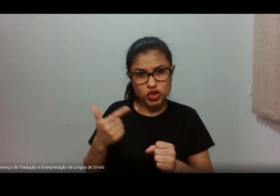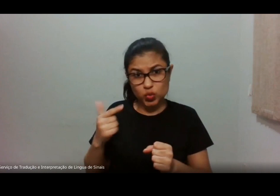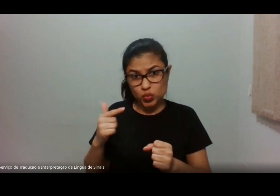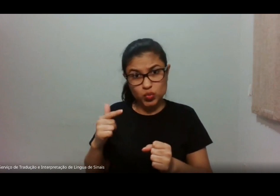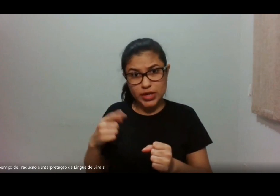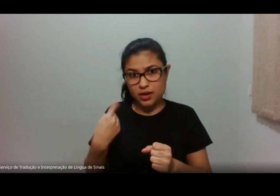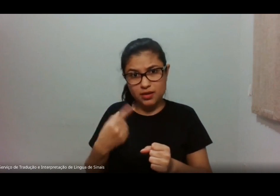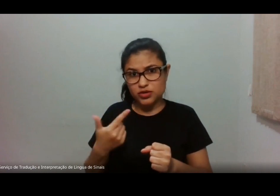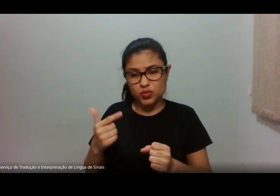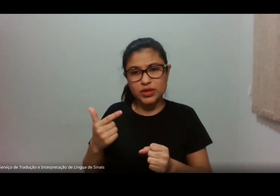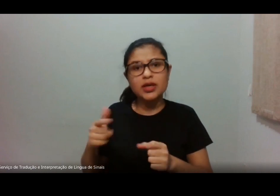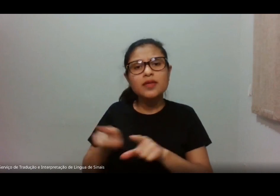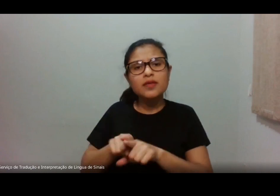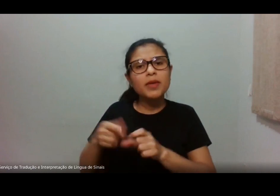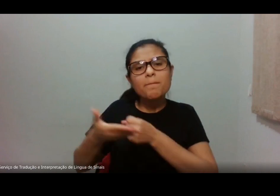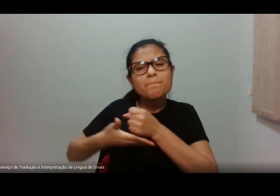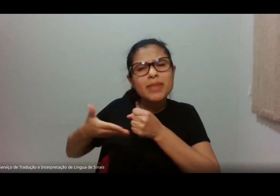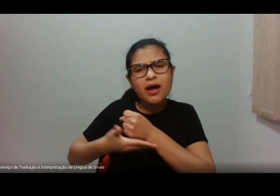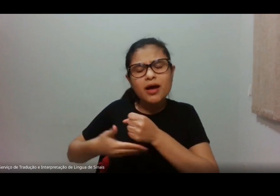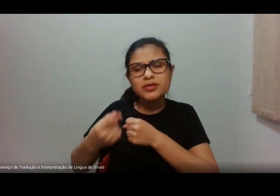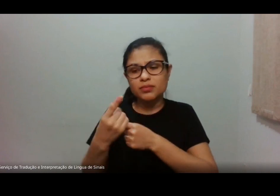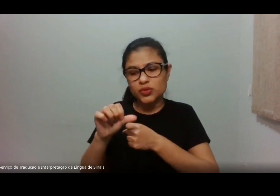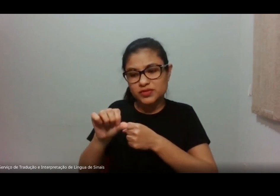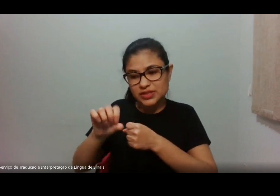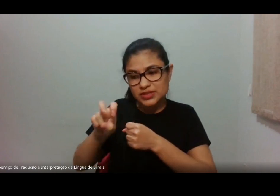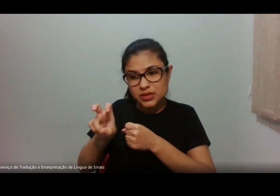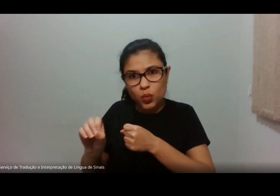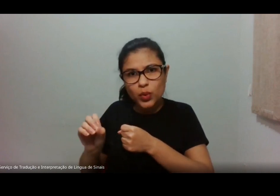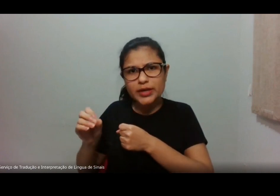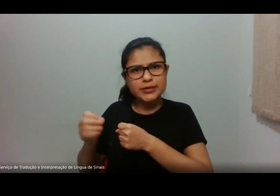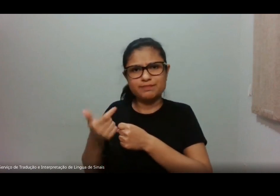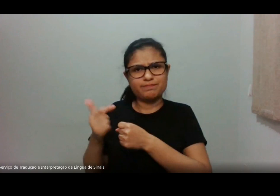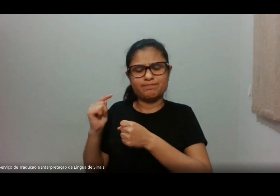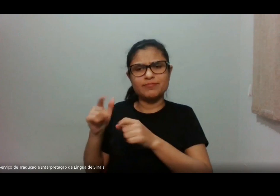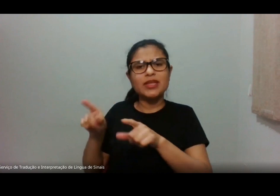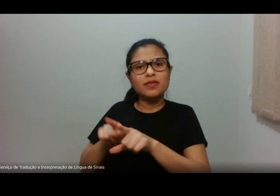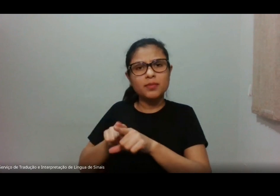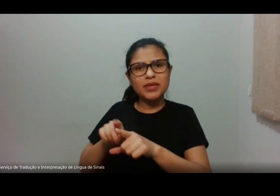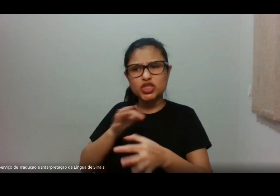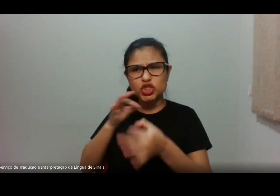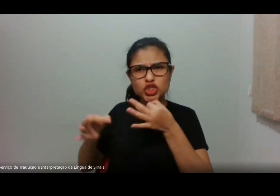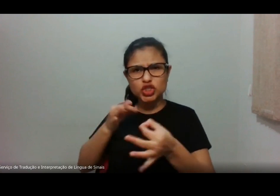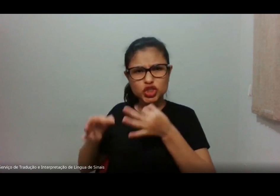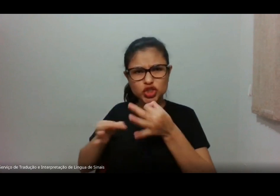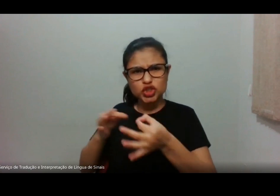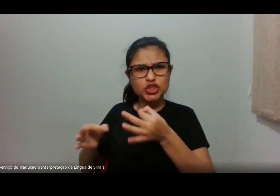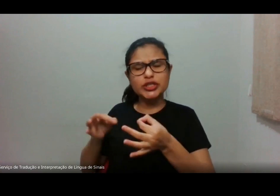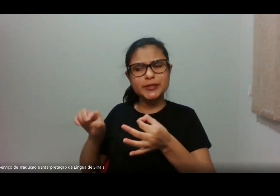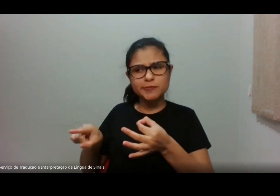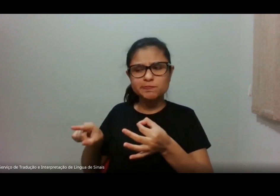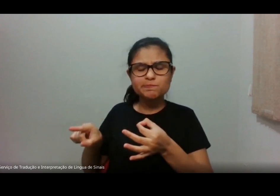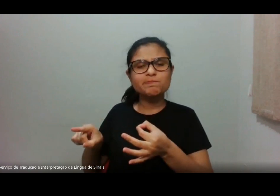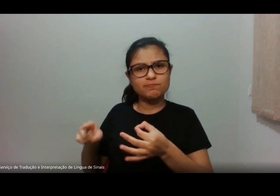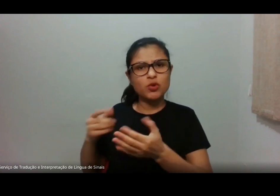não tem nem a base do fundamento lá nos anos 50, e nem todas as críticas que relativizaram